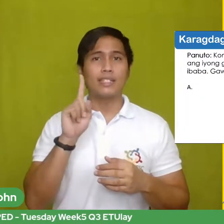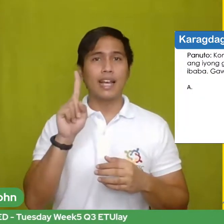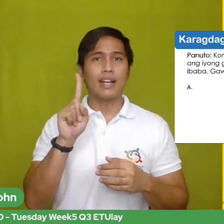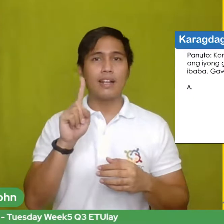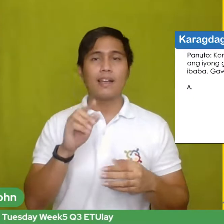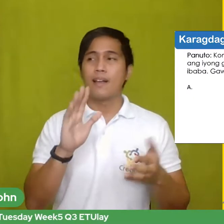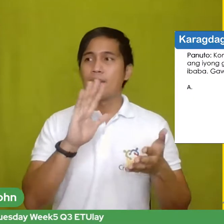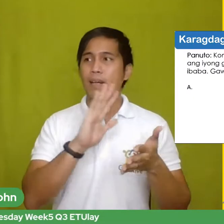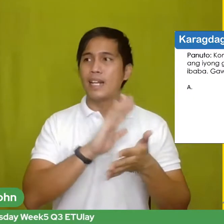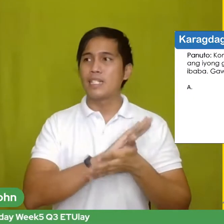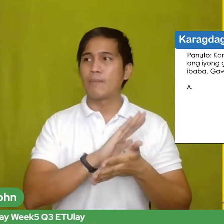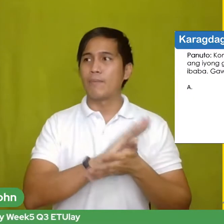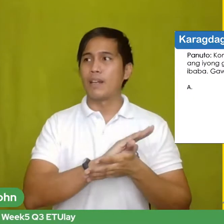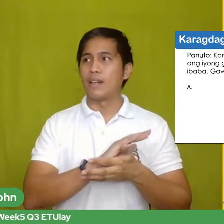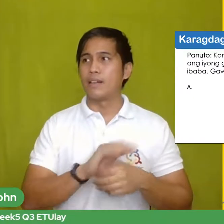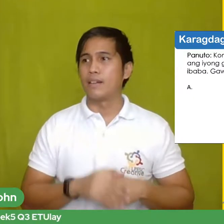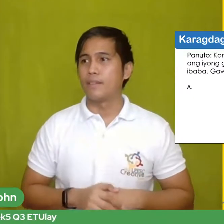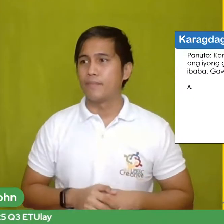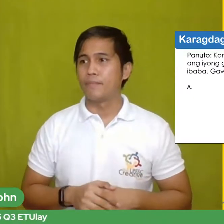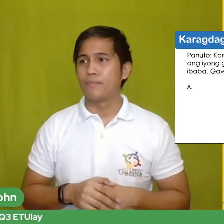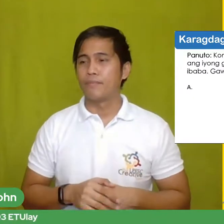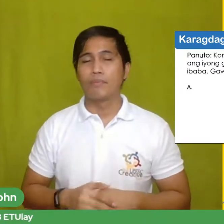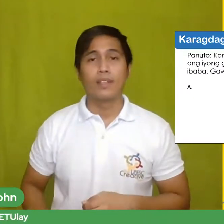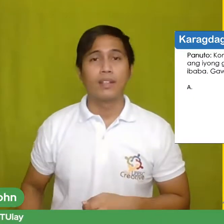isang malinis na papel.